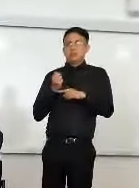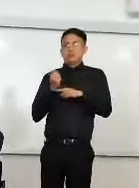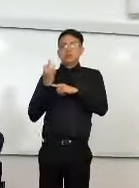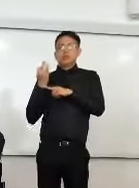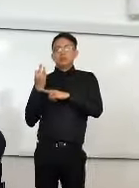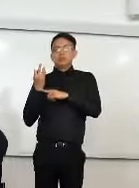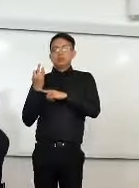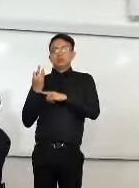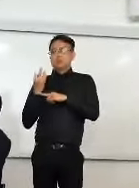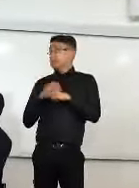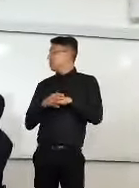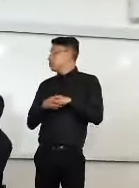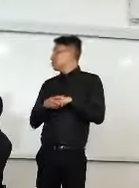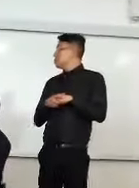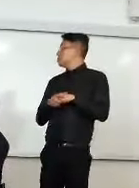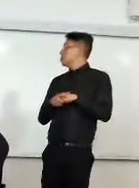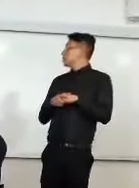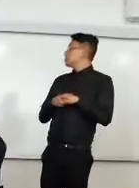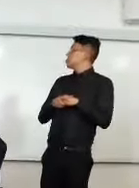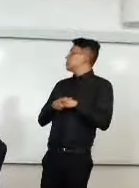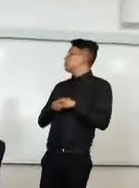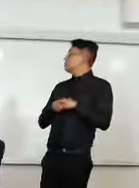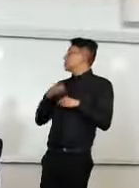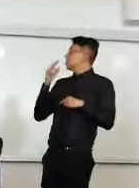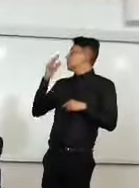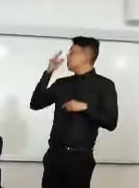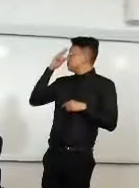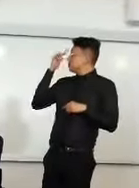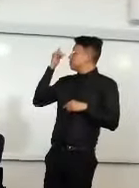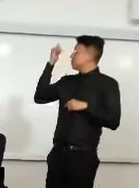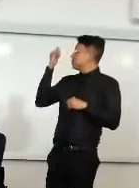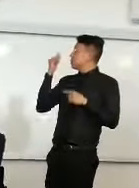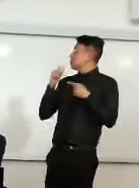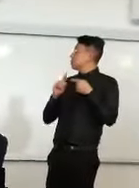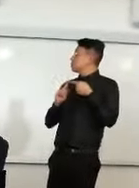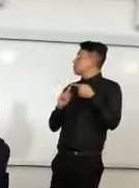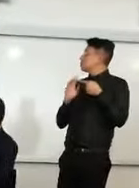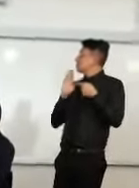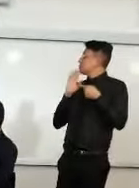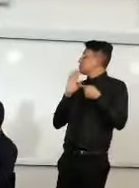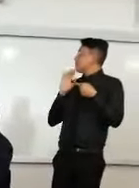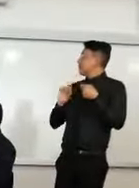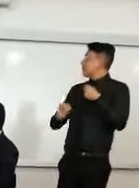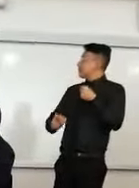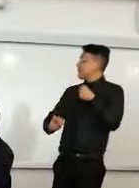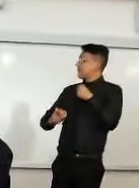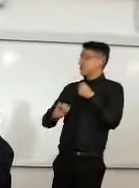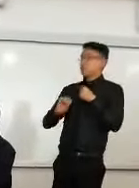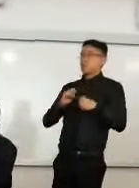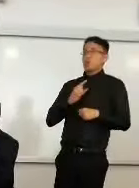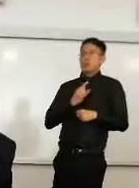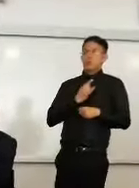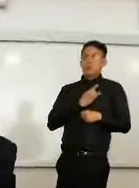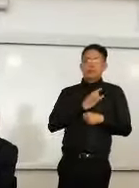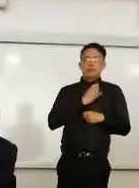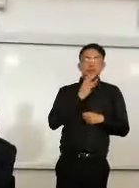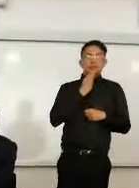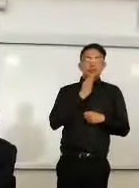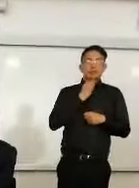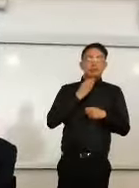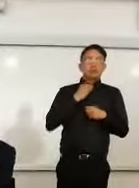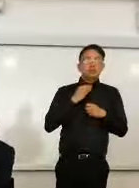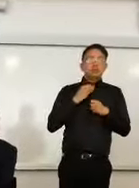¿Listo? Por parte de la academia, contamos con la Universidad de los Andes a través del